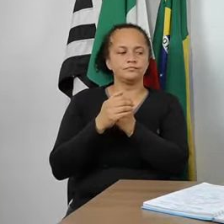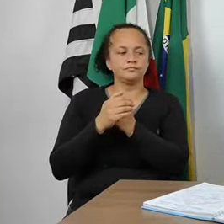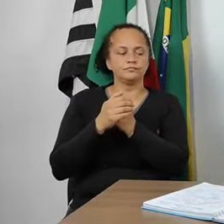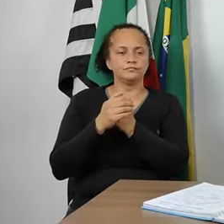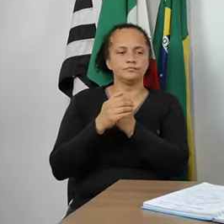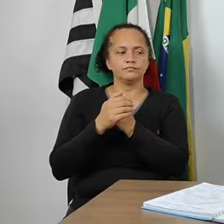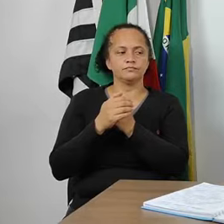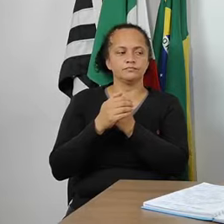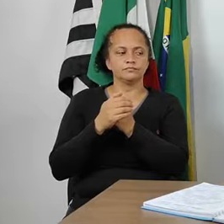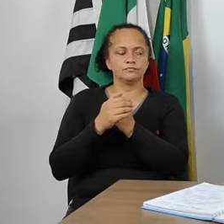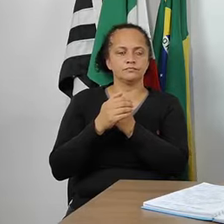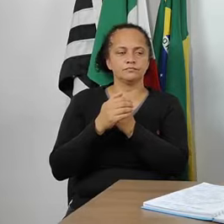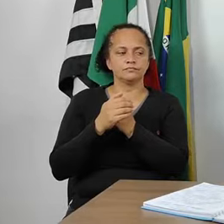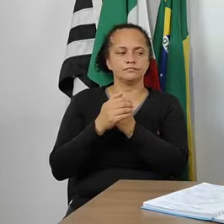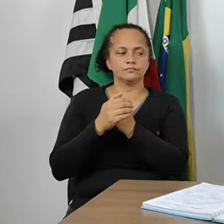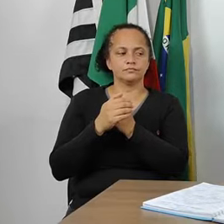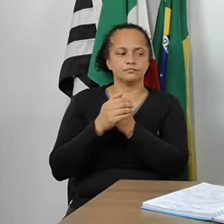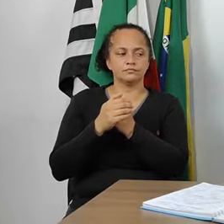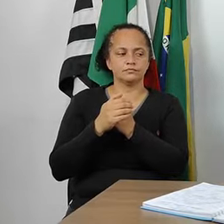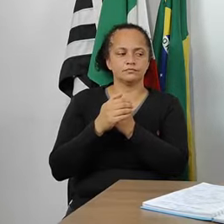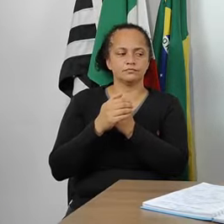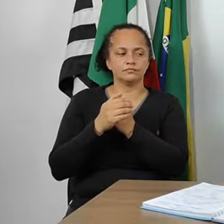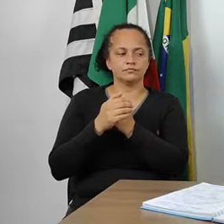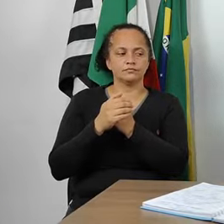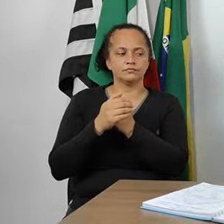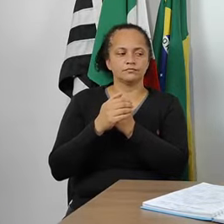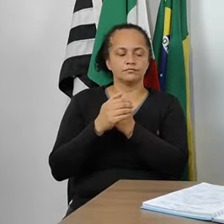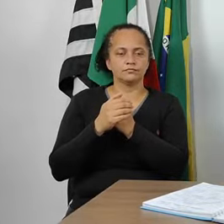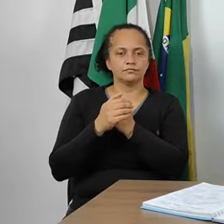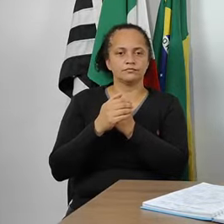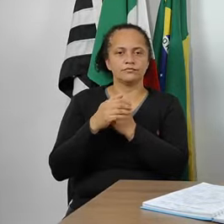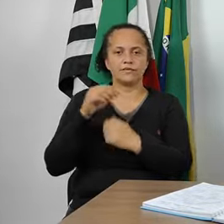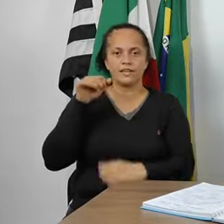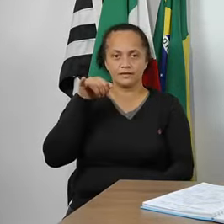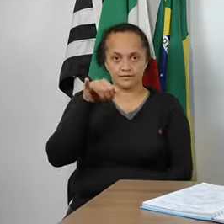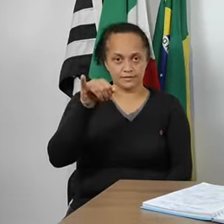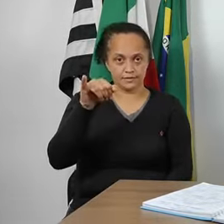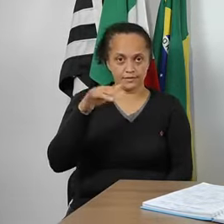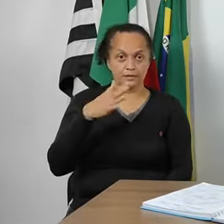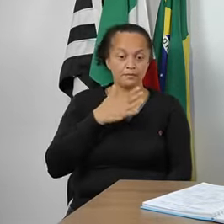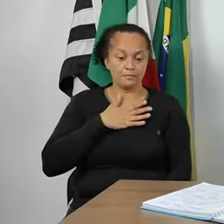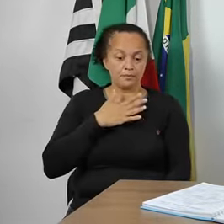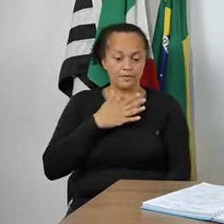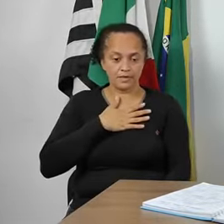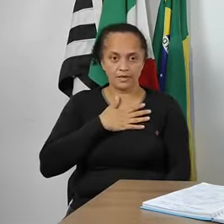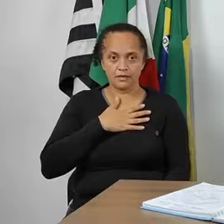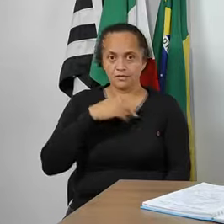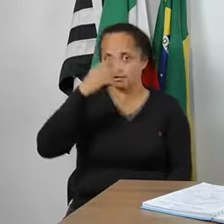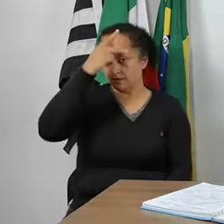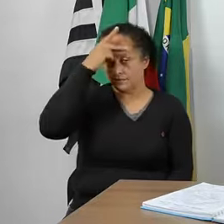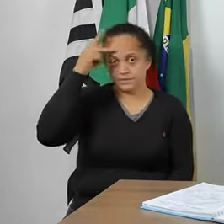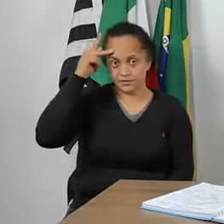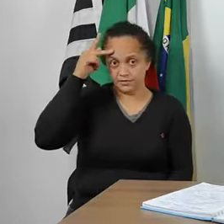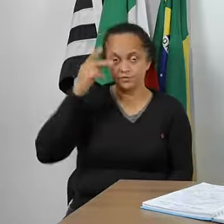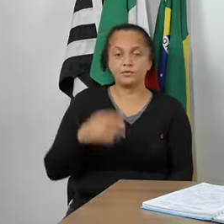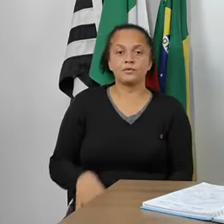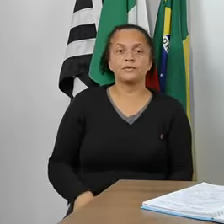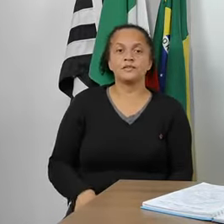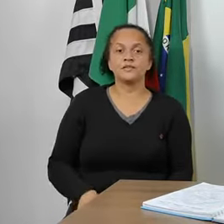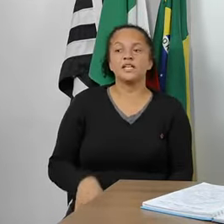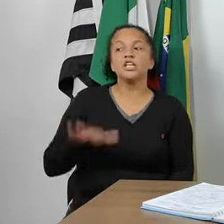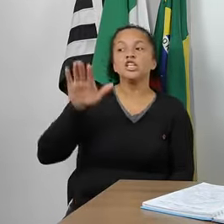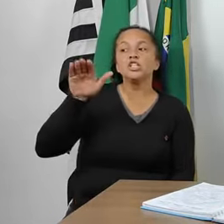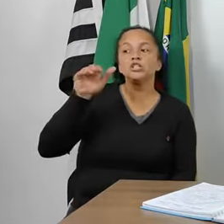capítulo 7, versículo 14. Se o meu povo, que se chama pelo